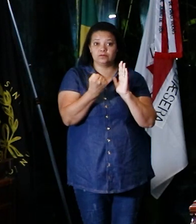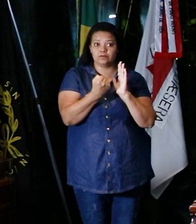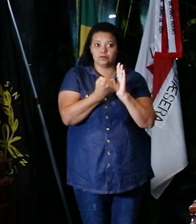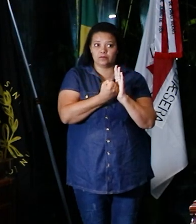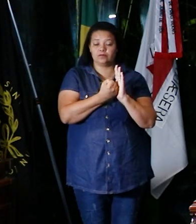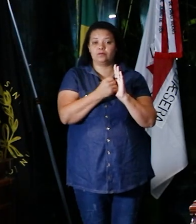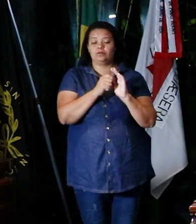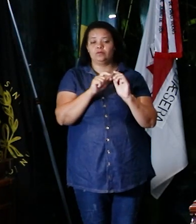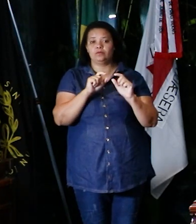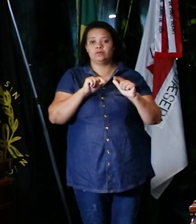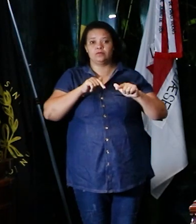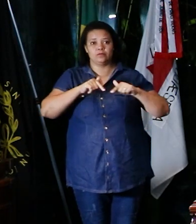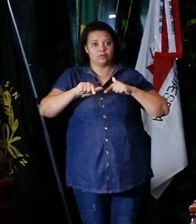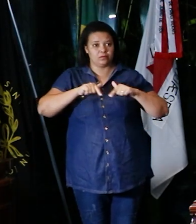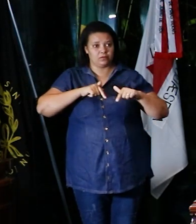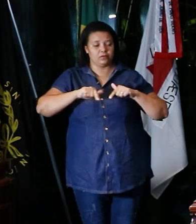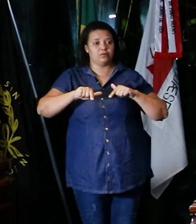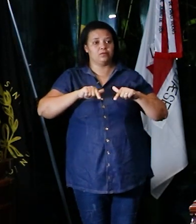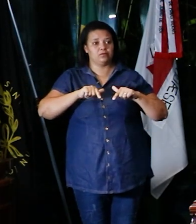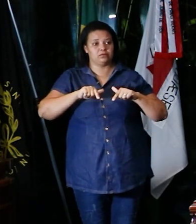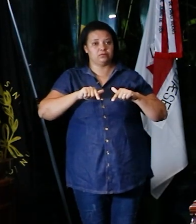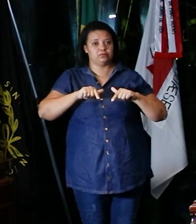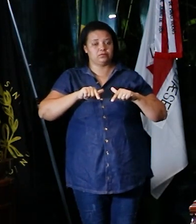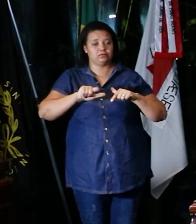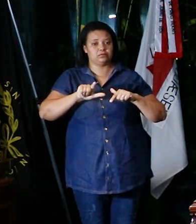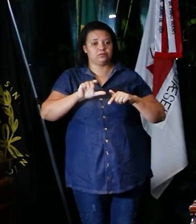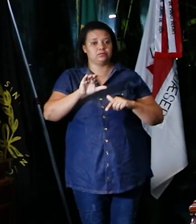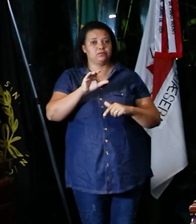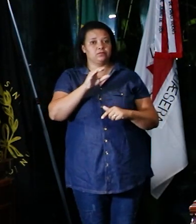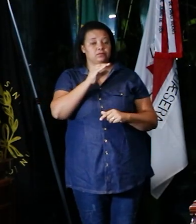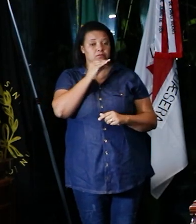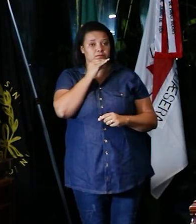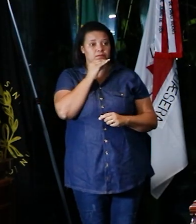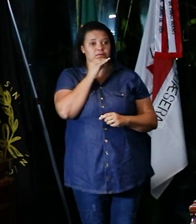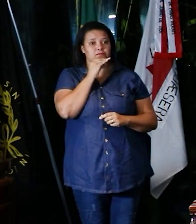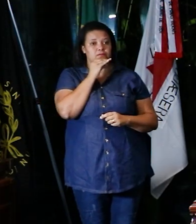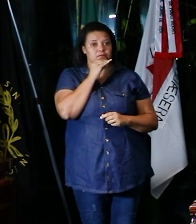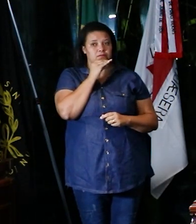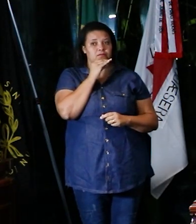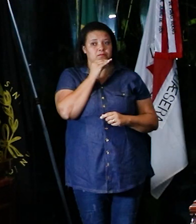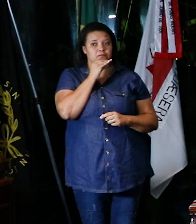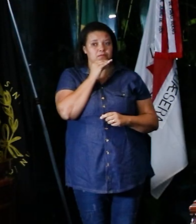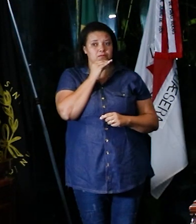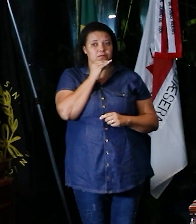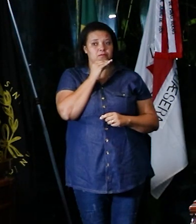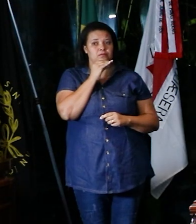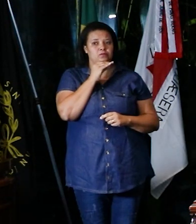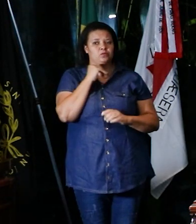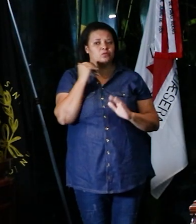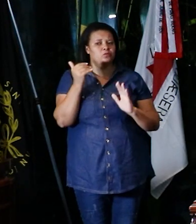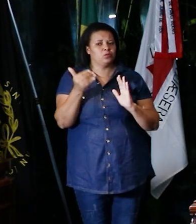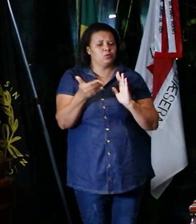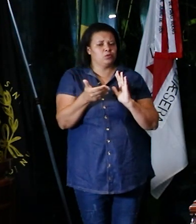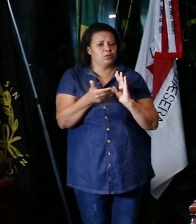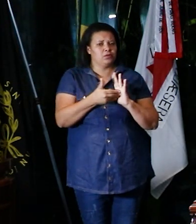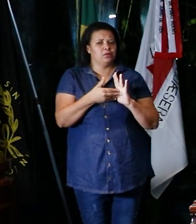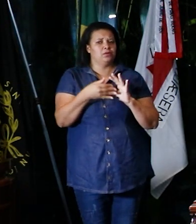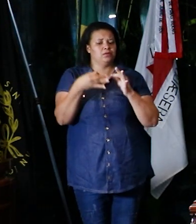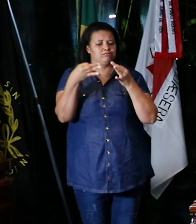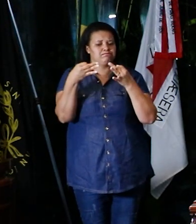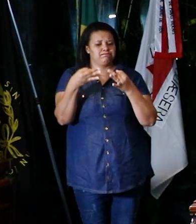toda a produção de Drummond é a absoluta sinceridade,